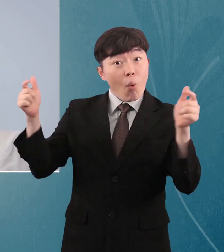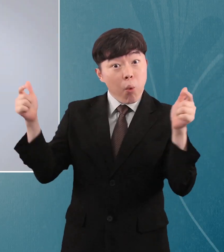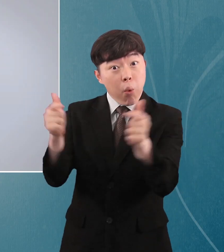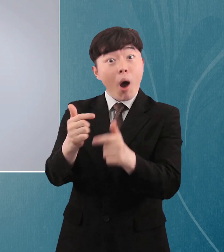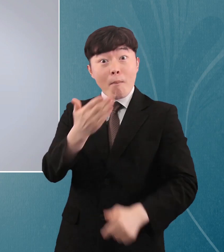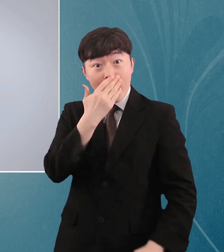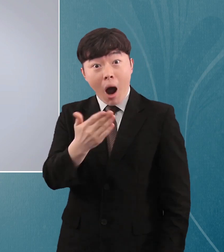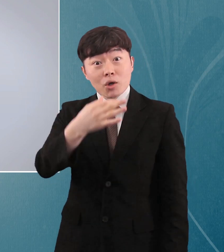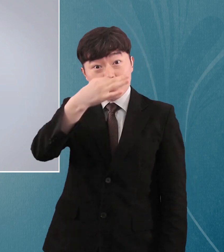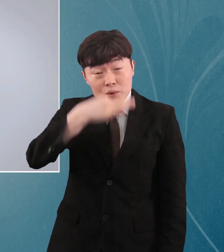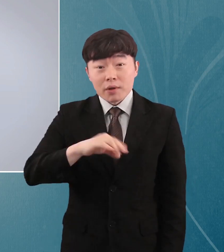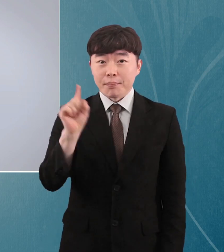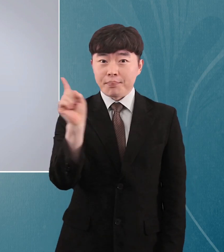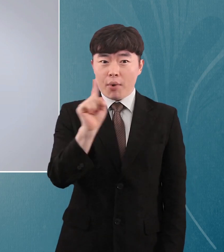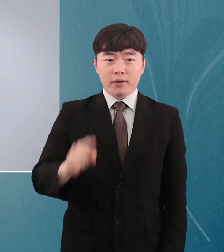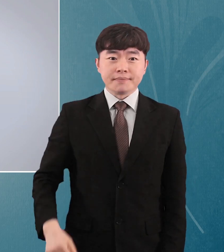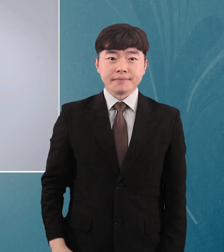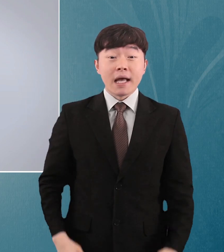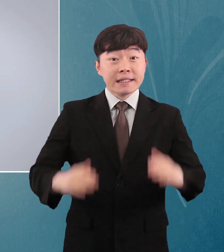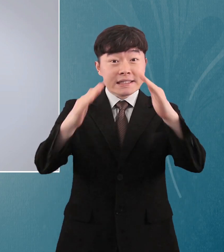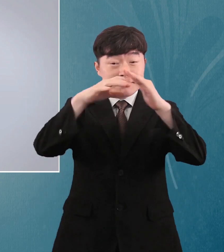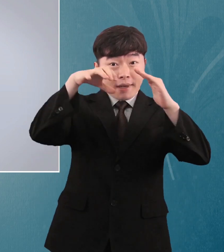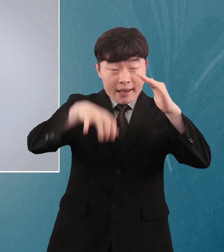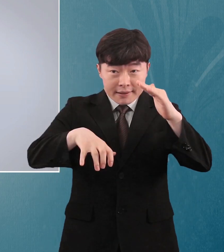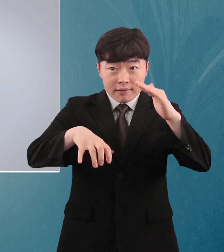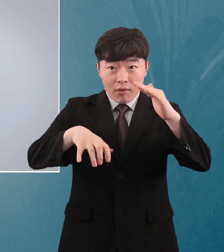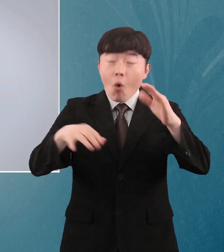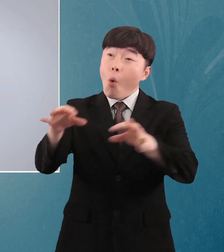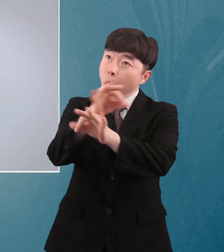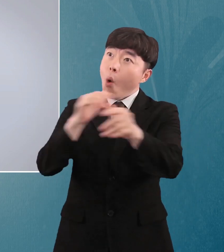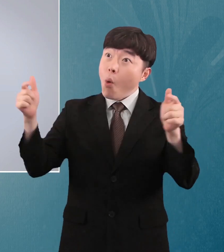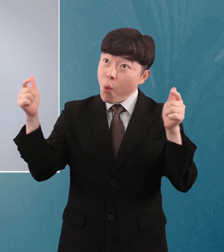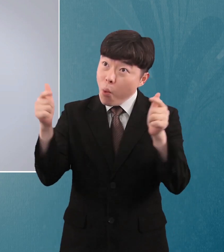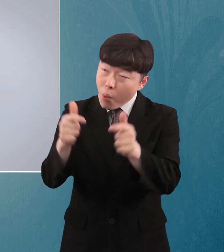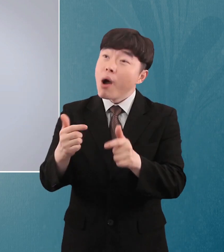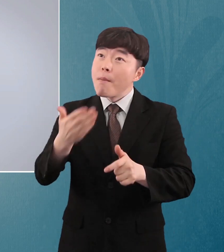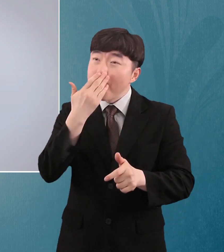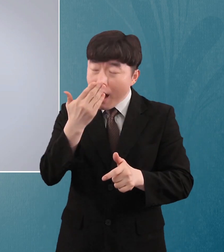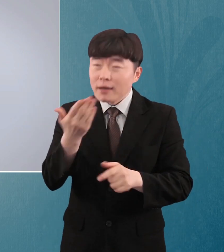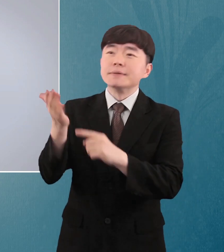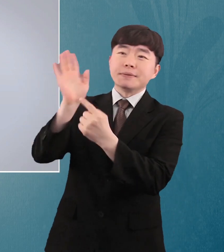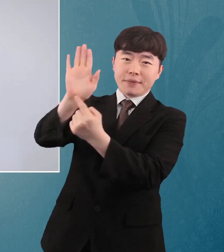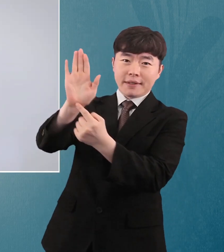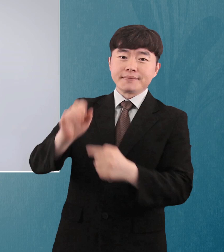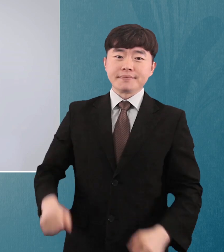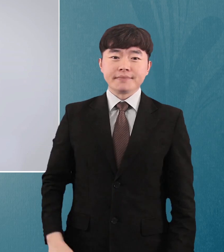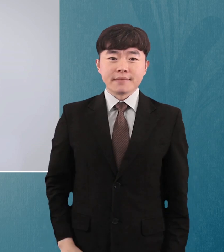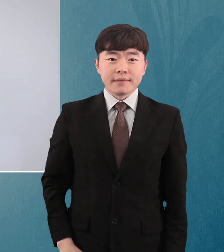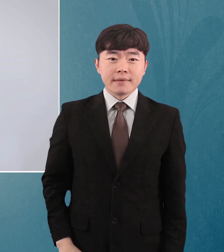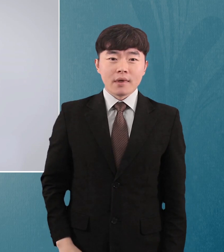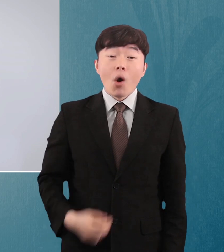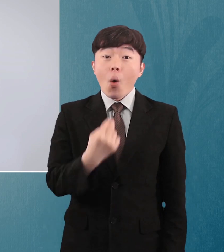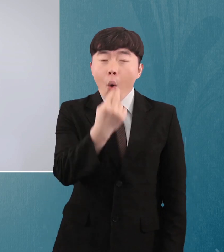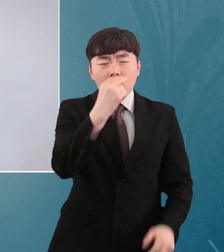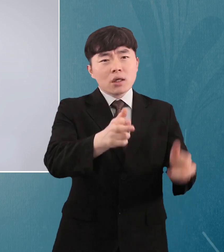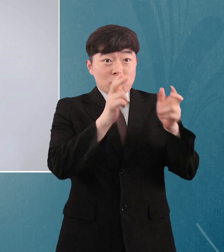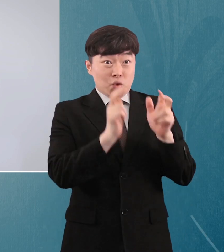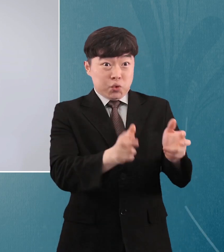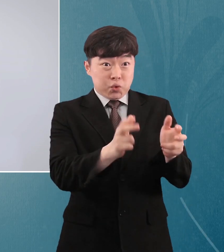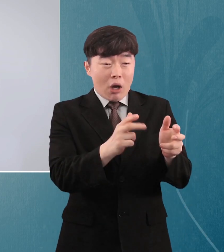건가요? 실내 공기 중에 미세먼지를 줄이는데 효과적인 식물들이 발표되고 있습니다. 물론 이런